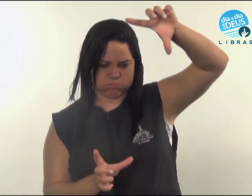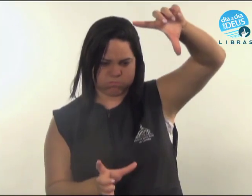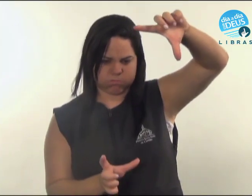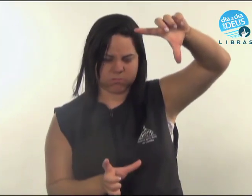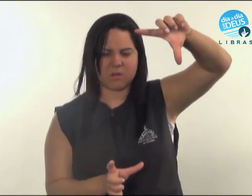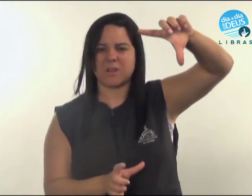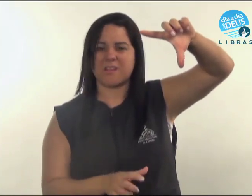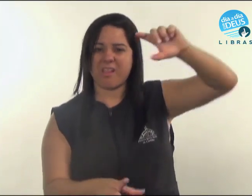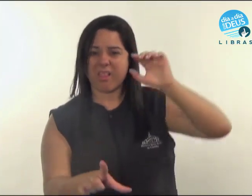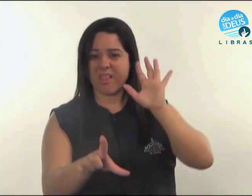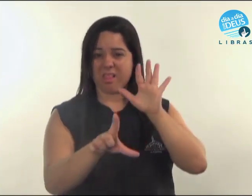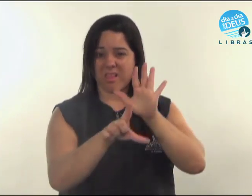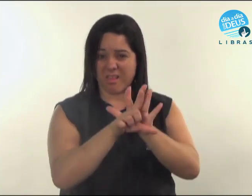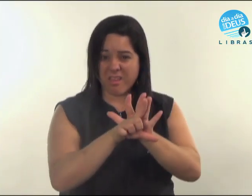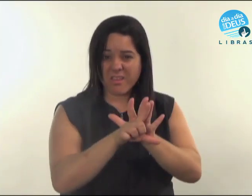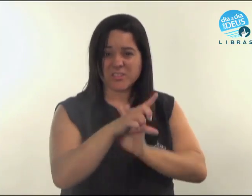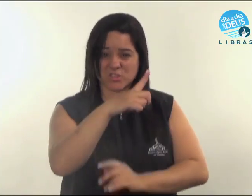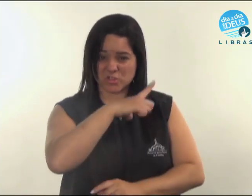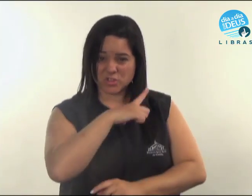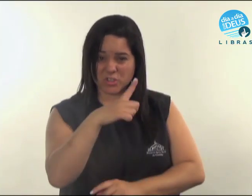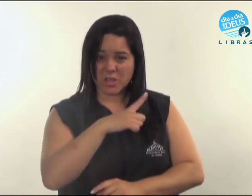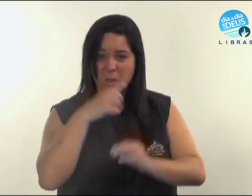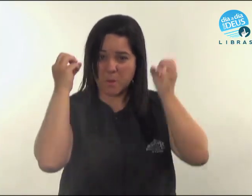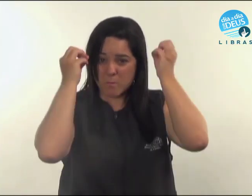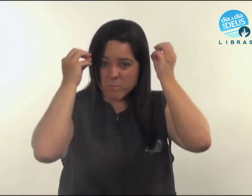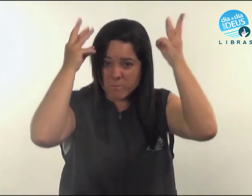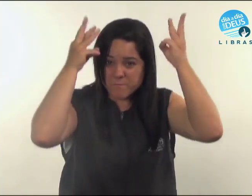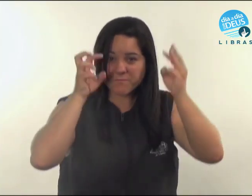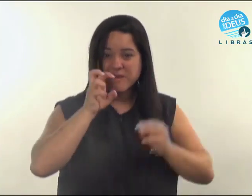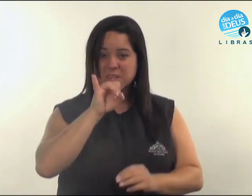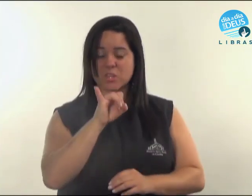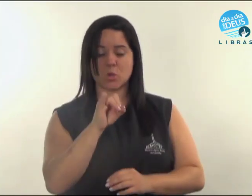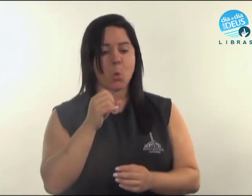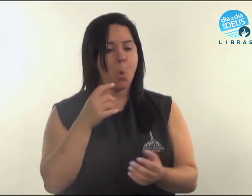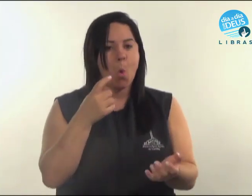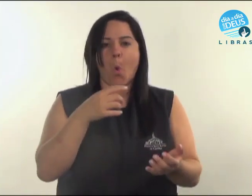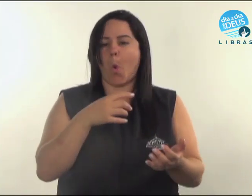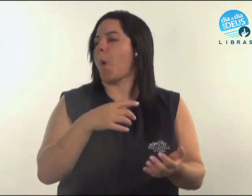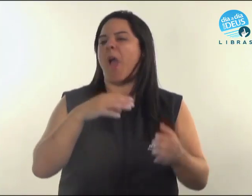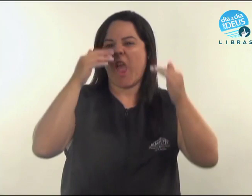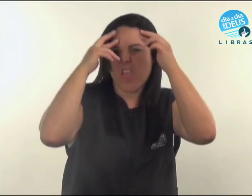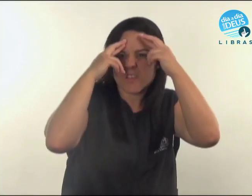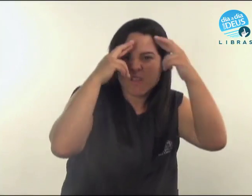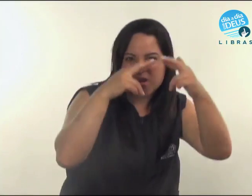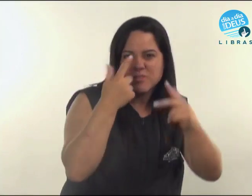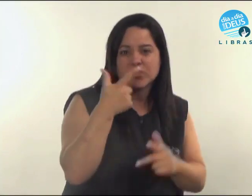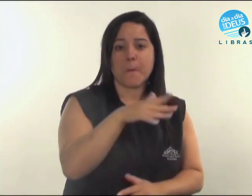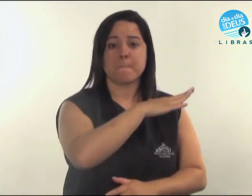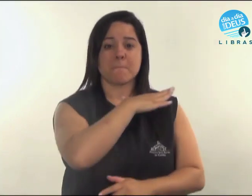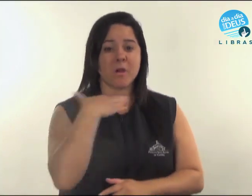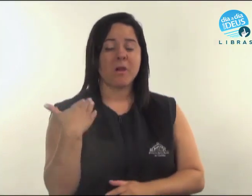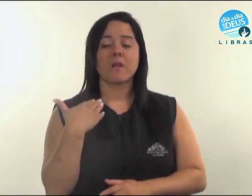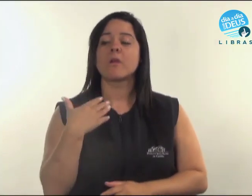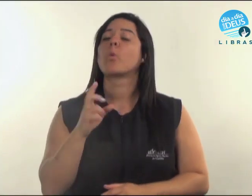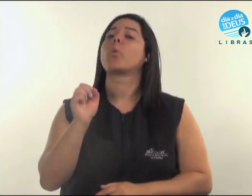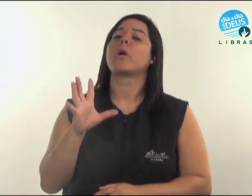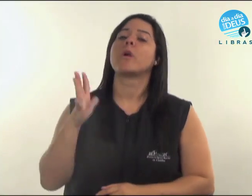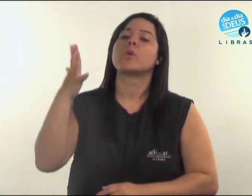se alguém não cumprisse aquelas leis, era morto. O que você acha que vai acontecer quando a